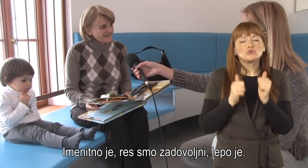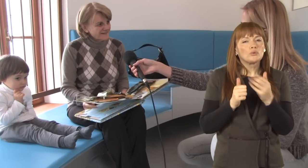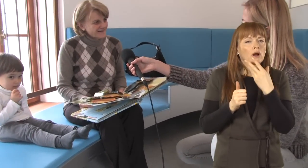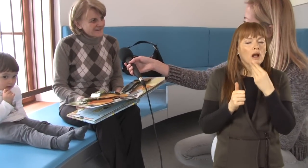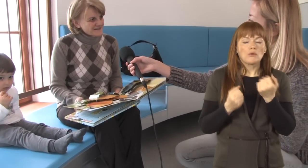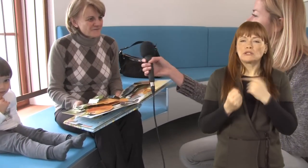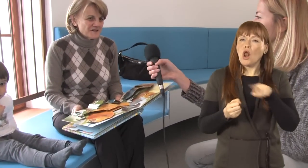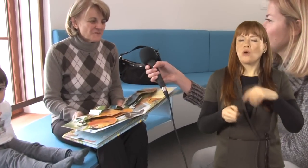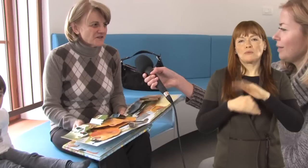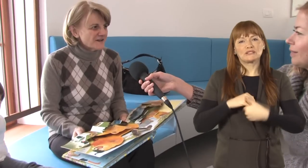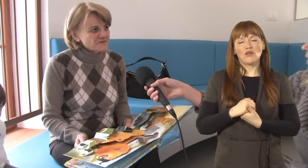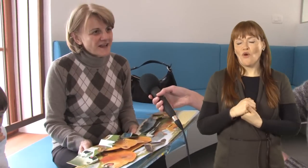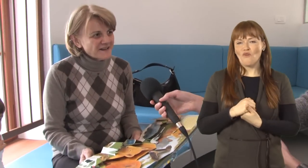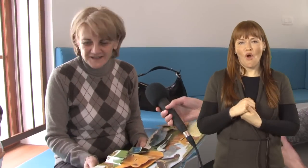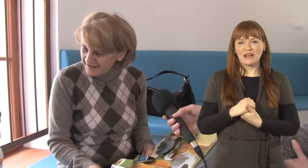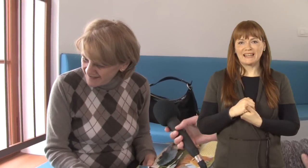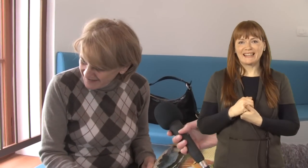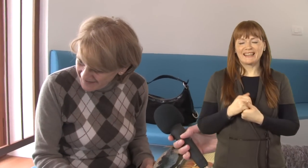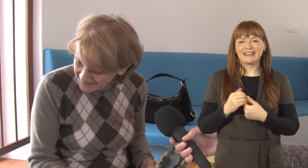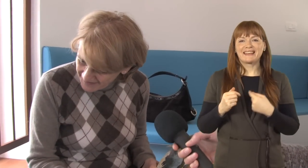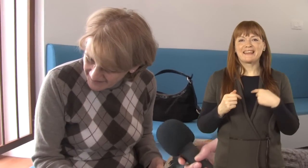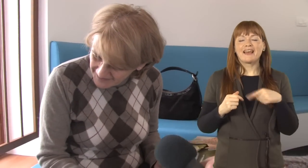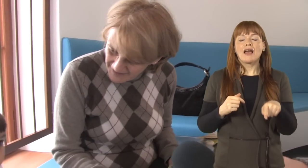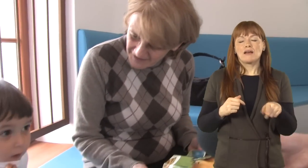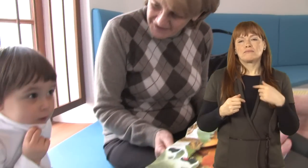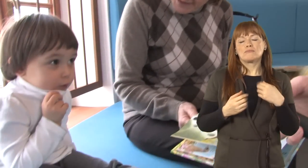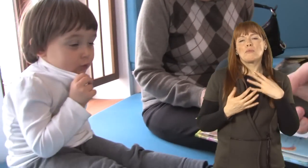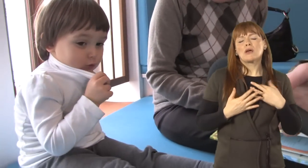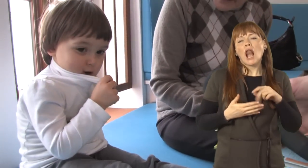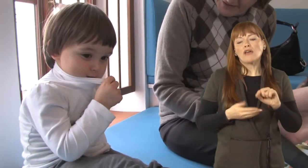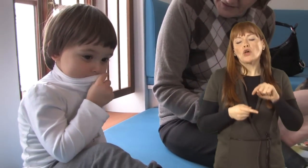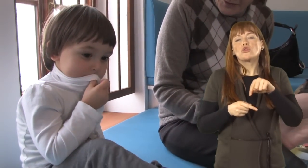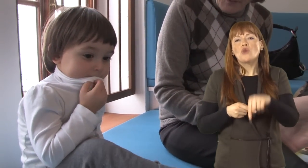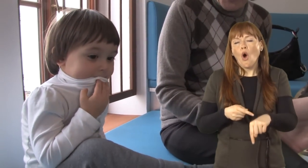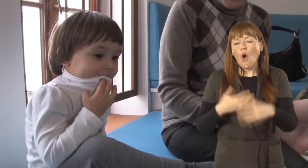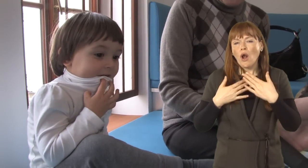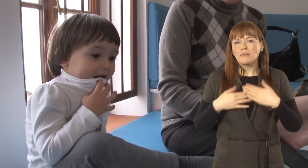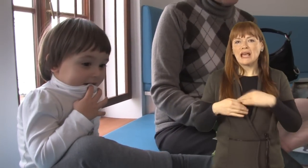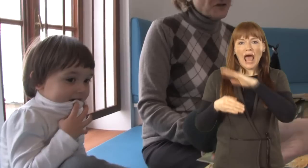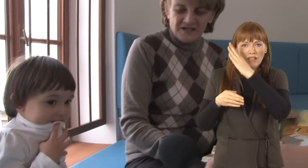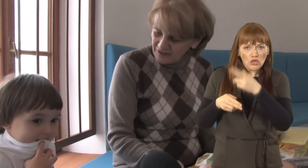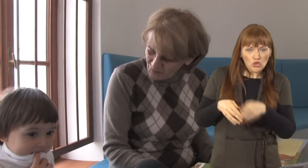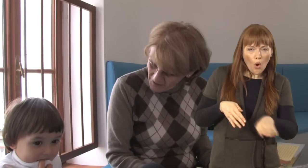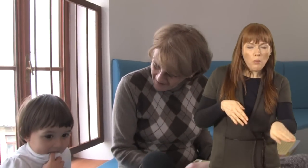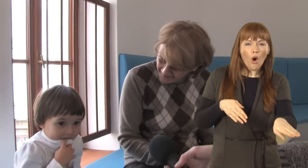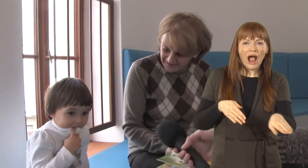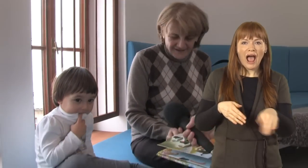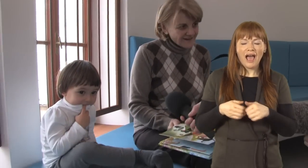je. Samo nismo še vse Kako? Dol. Dol bo šla, bomo šli